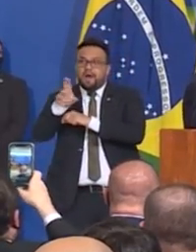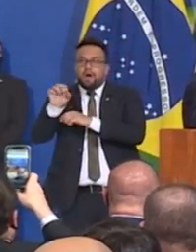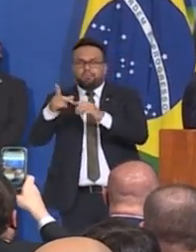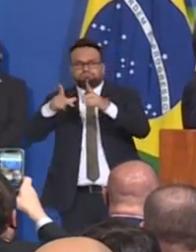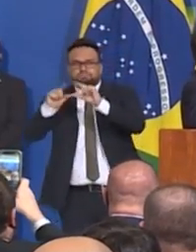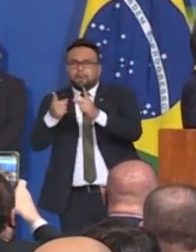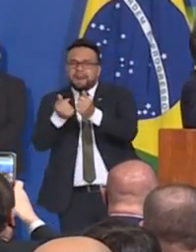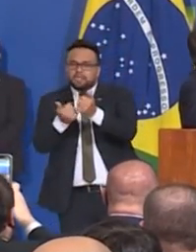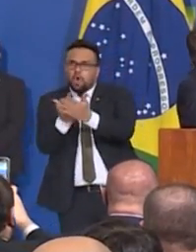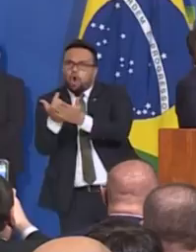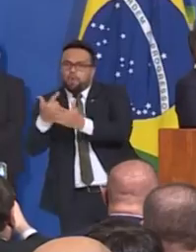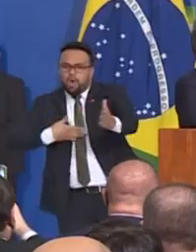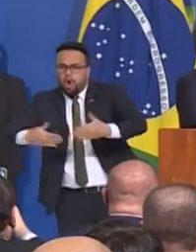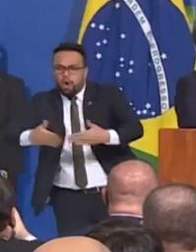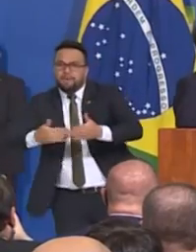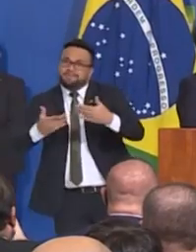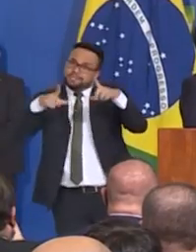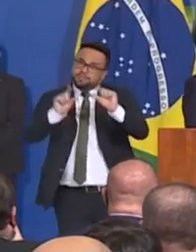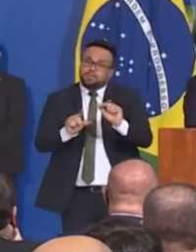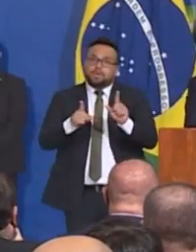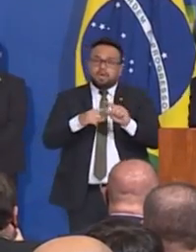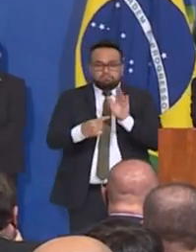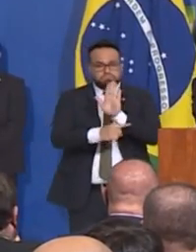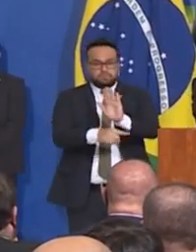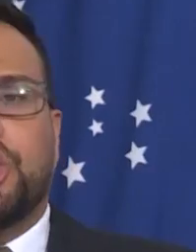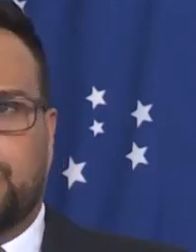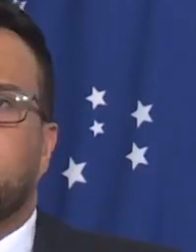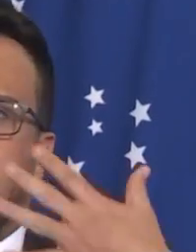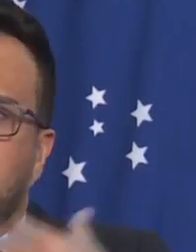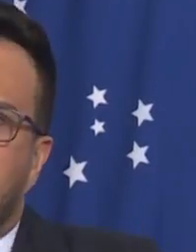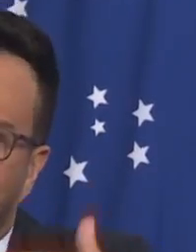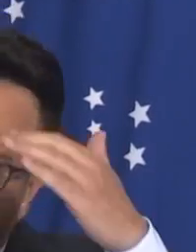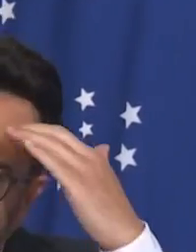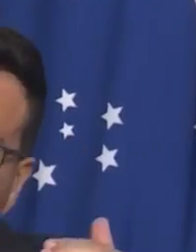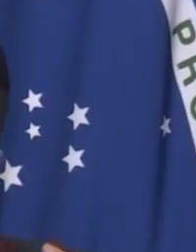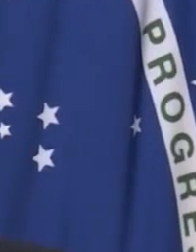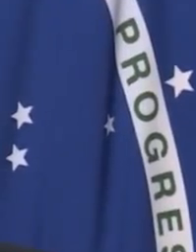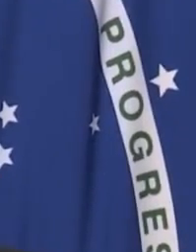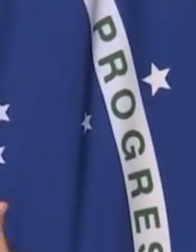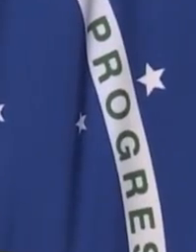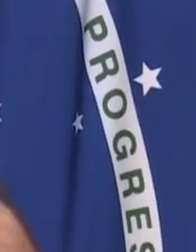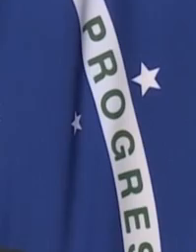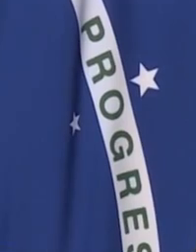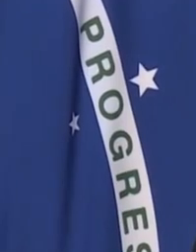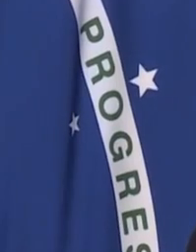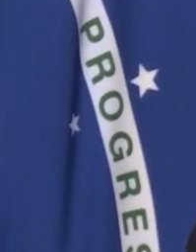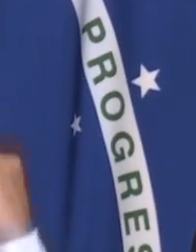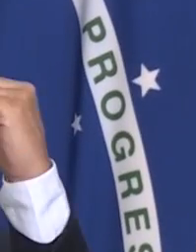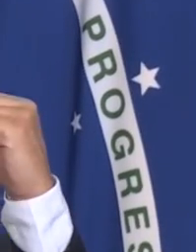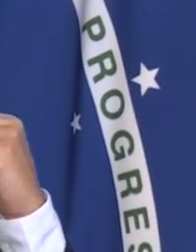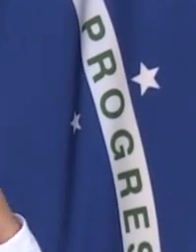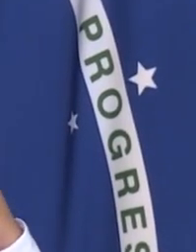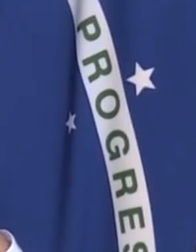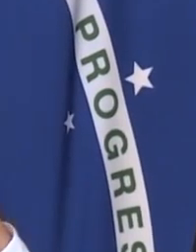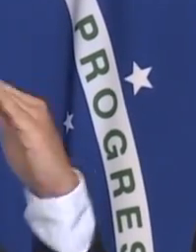la primera ronda en 2018 esta investigación se suma a otra averiguación abierta por el tribunal superior electoral en